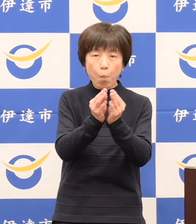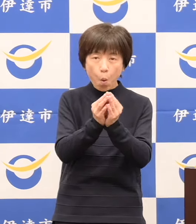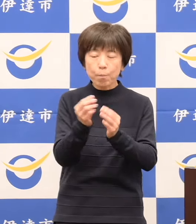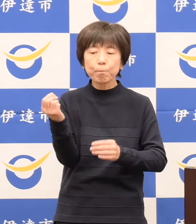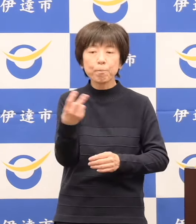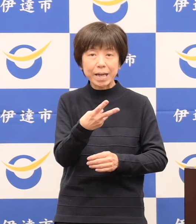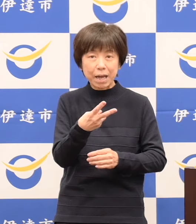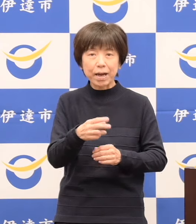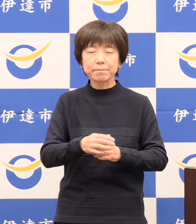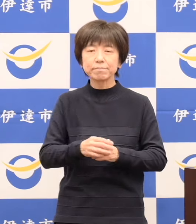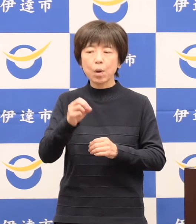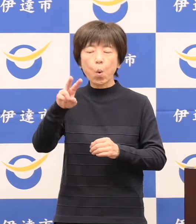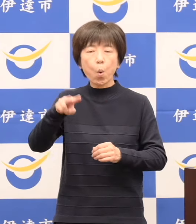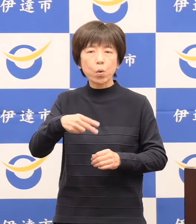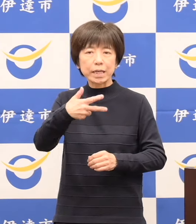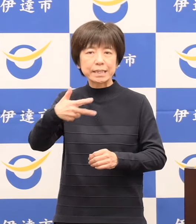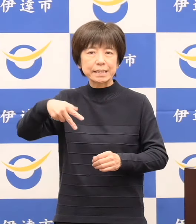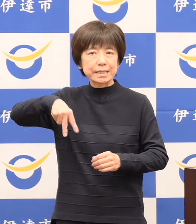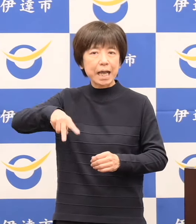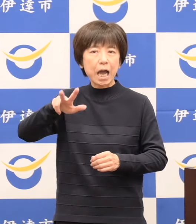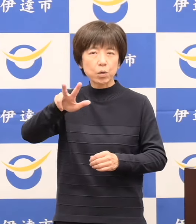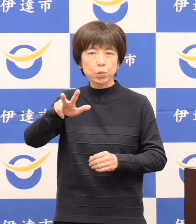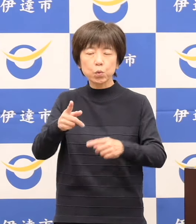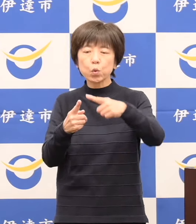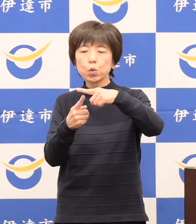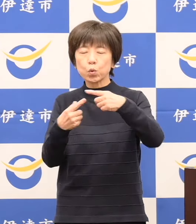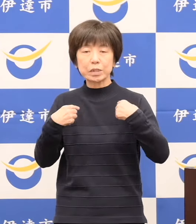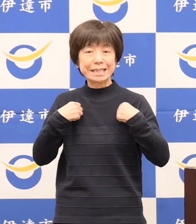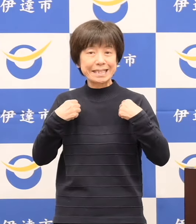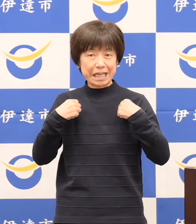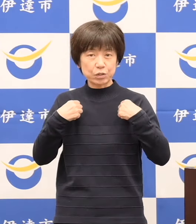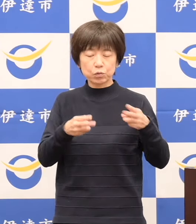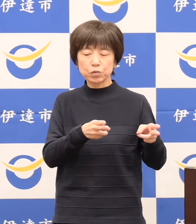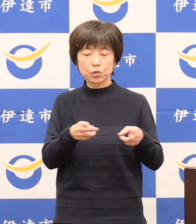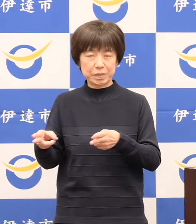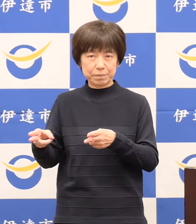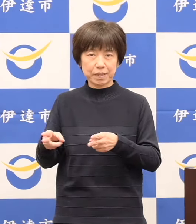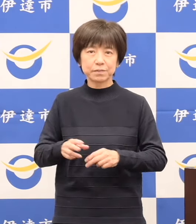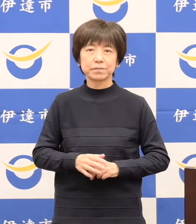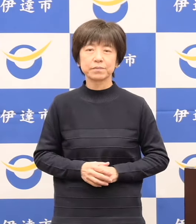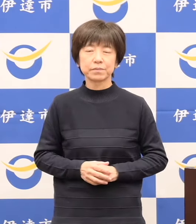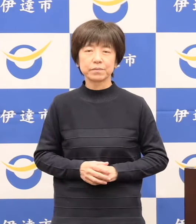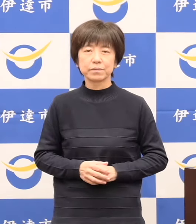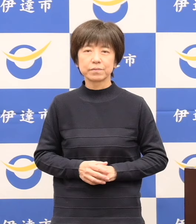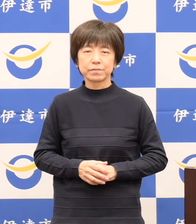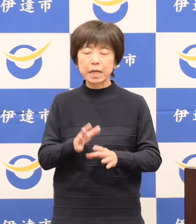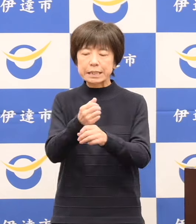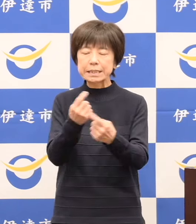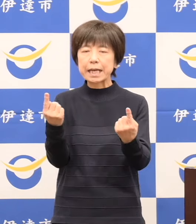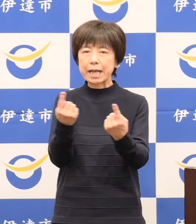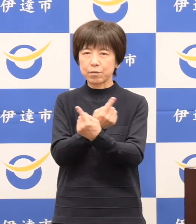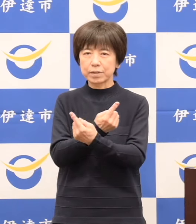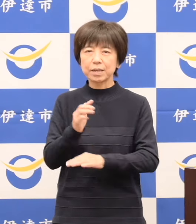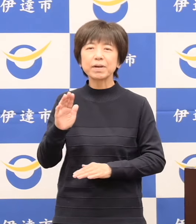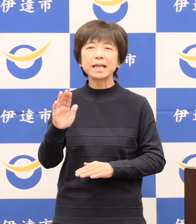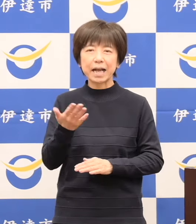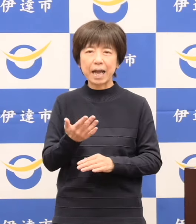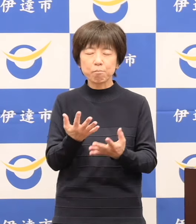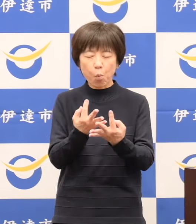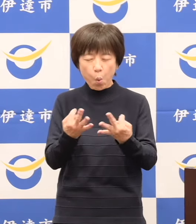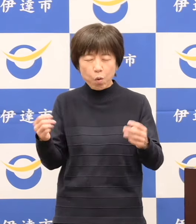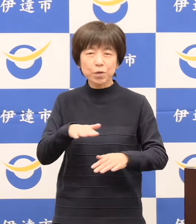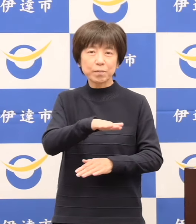またはオリジナル T シャツを準備をいたします。時期が変更になりましたが、多くの皆さん